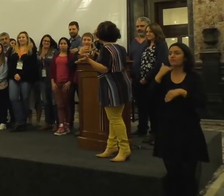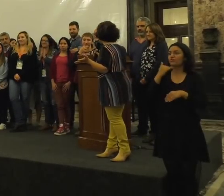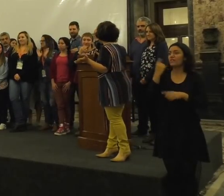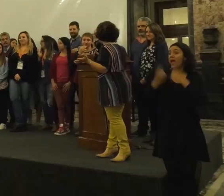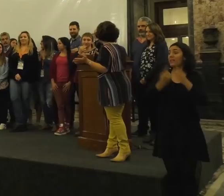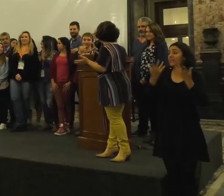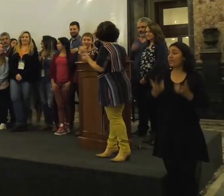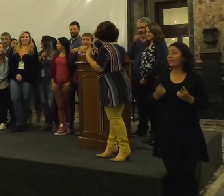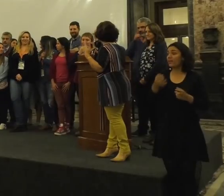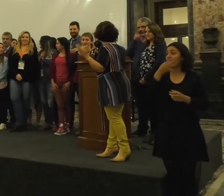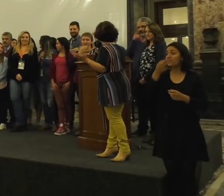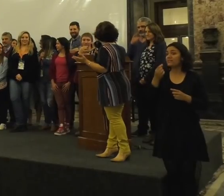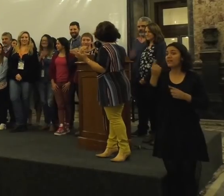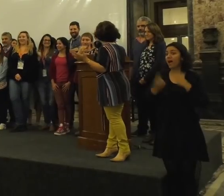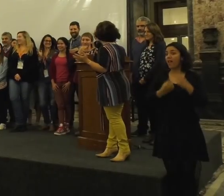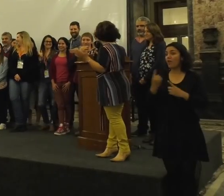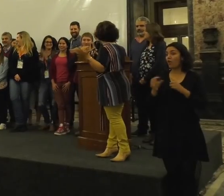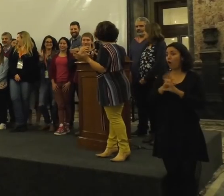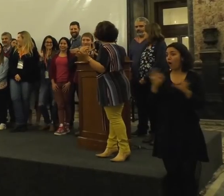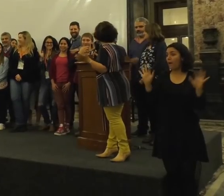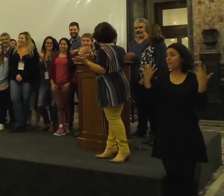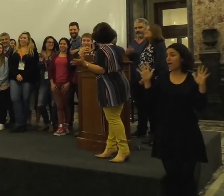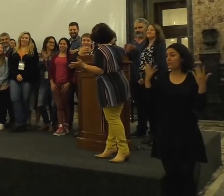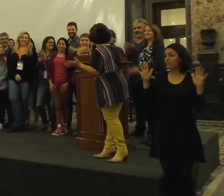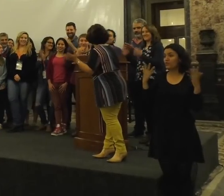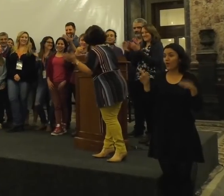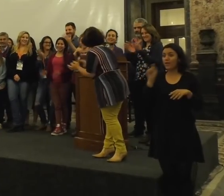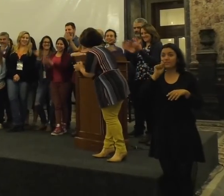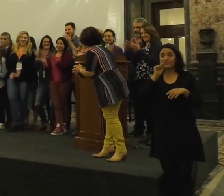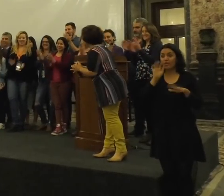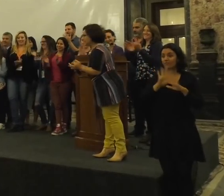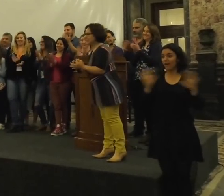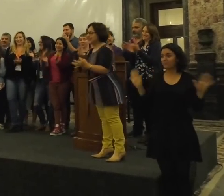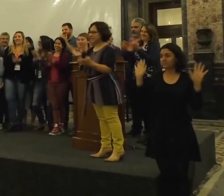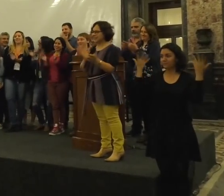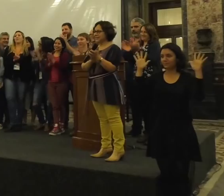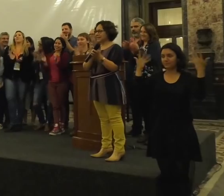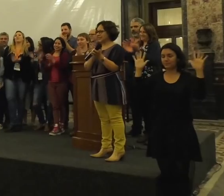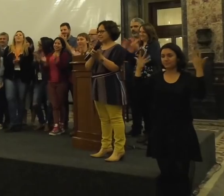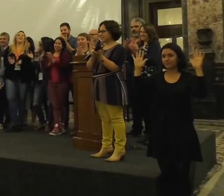quiere decir algo. Y si no, aplauso, medalla y beso, pero...